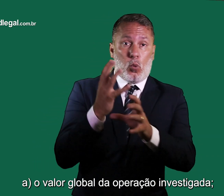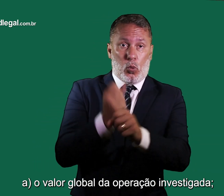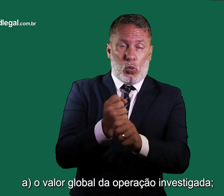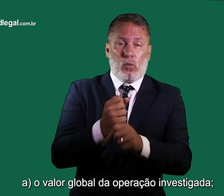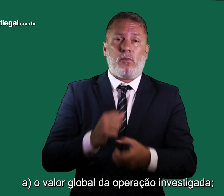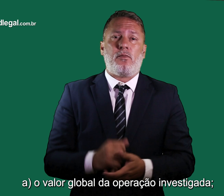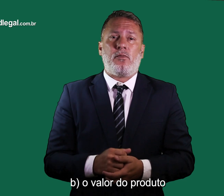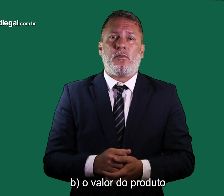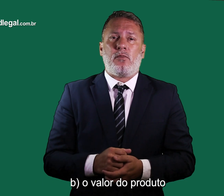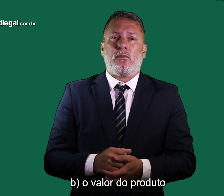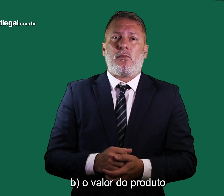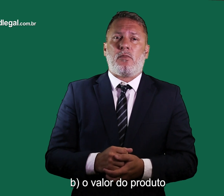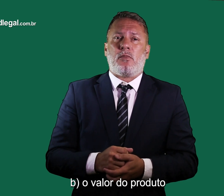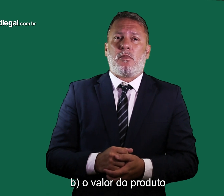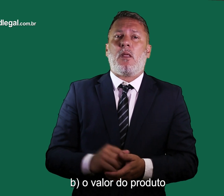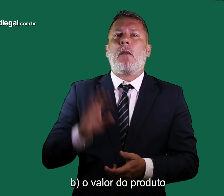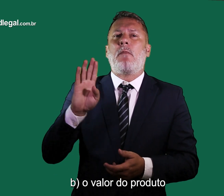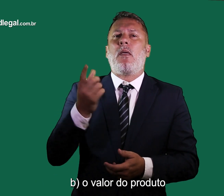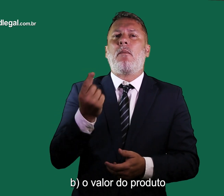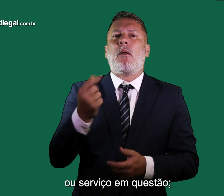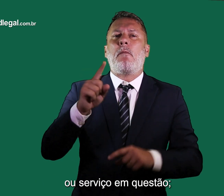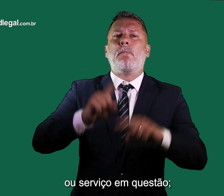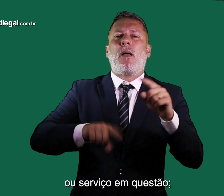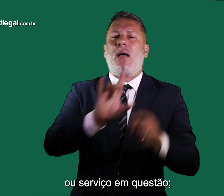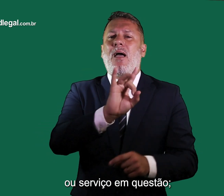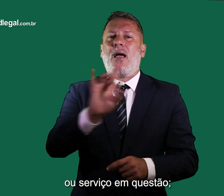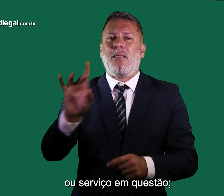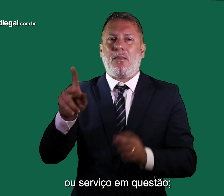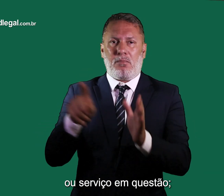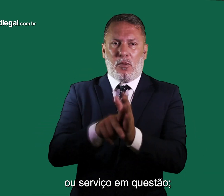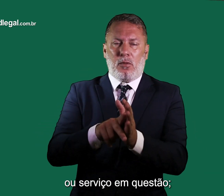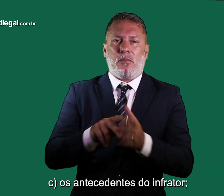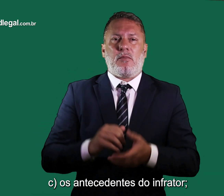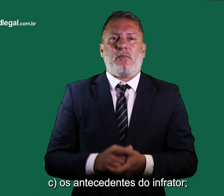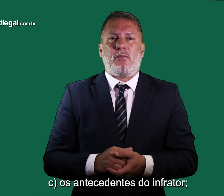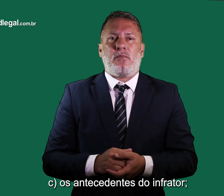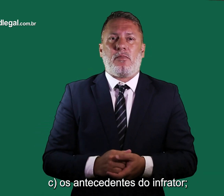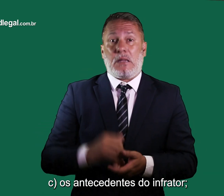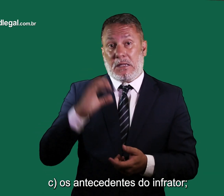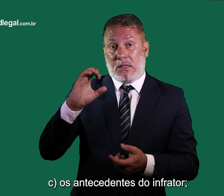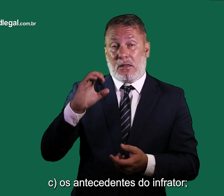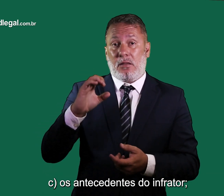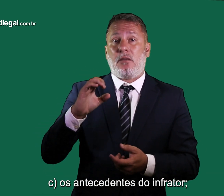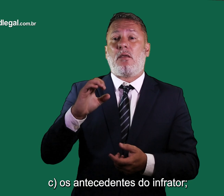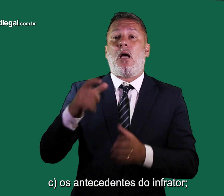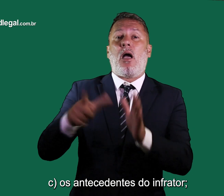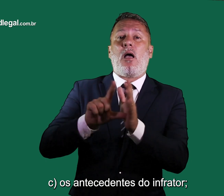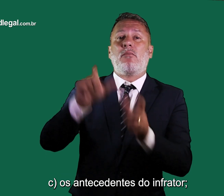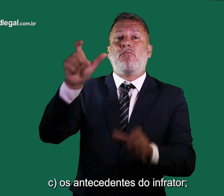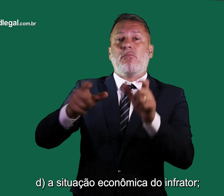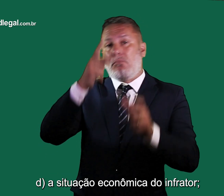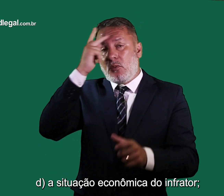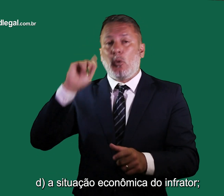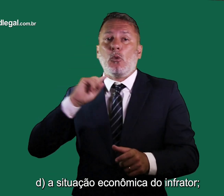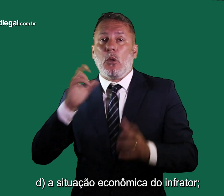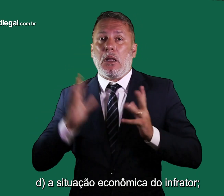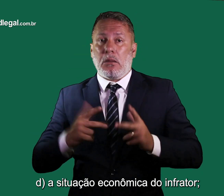investigada. b. O valor do produto ou serviço em questão. c. Os antecedentes do infrator. d. A